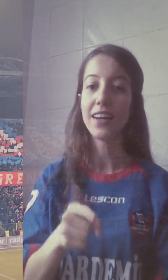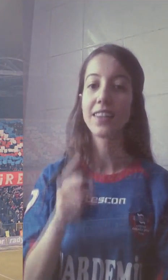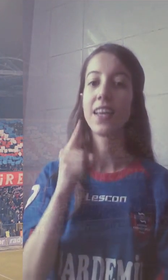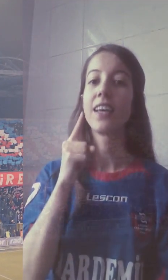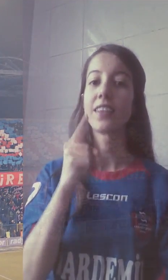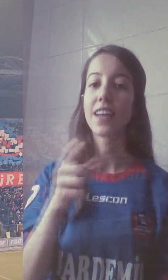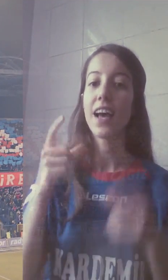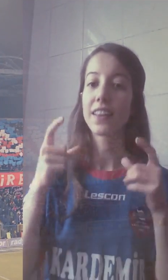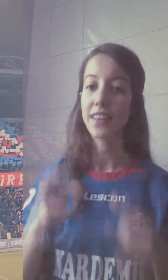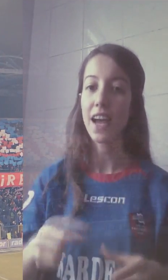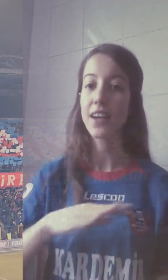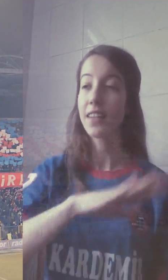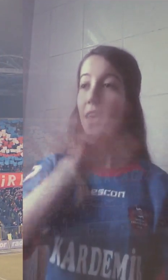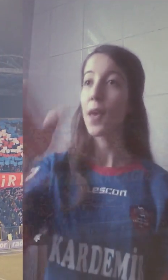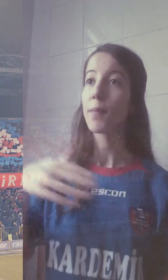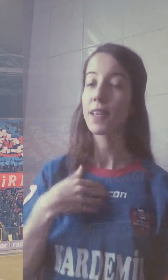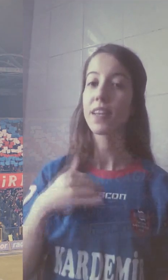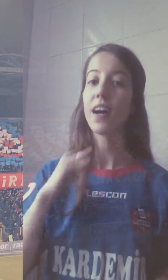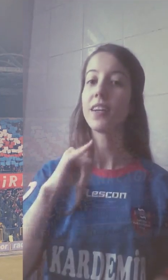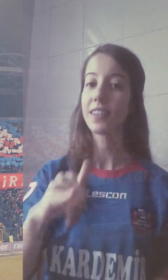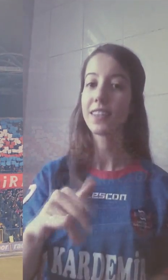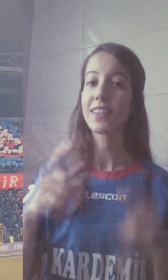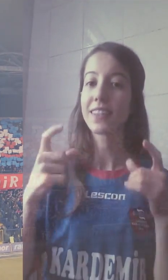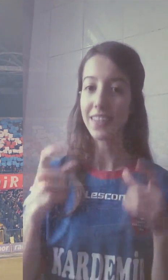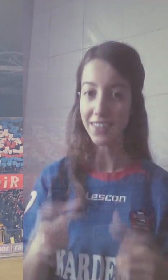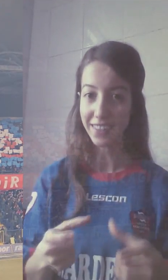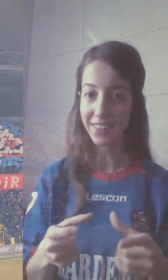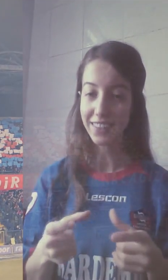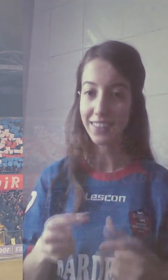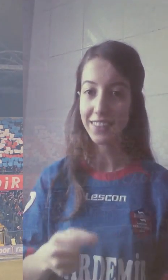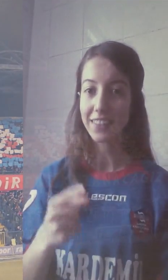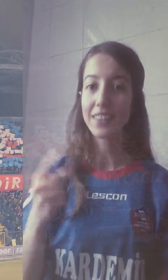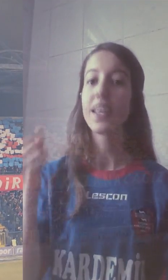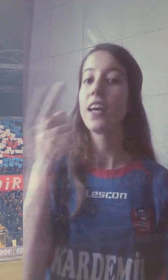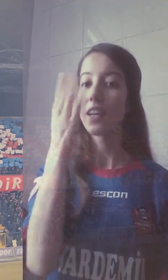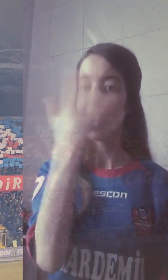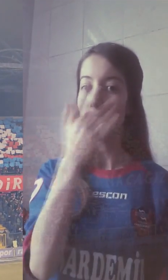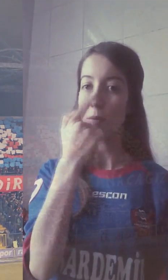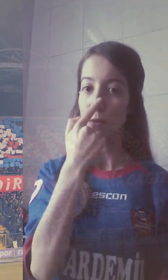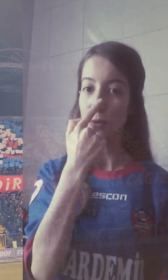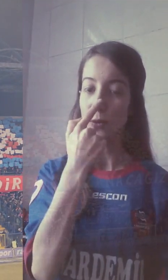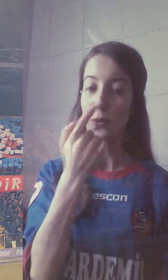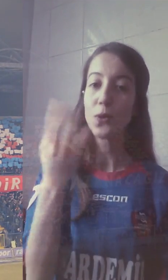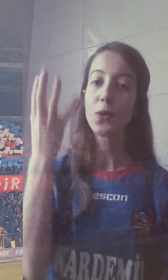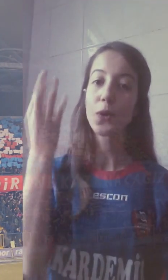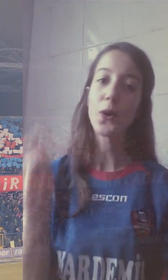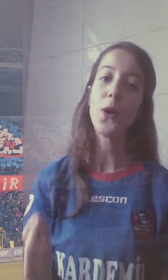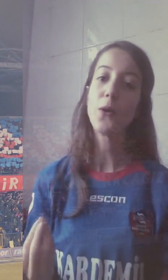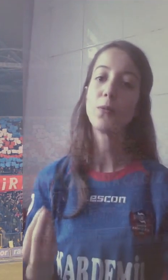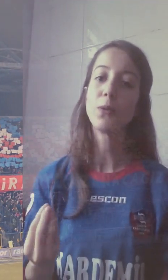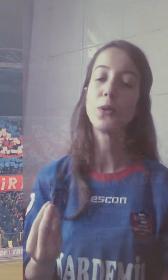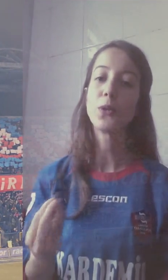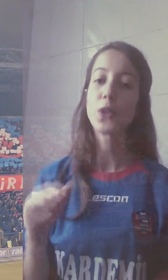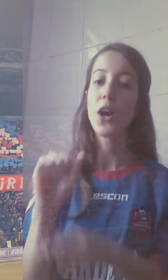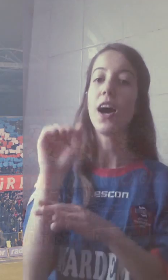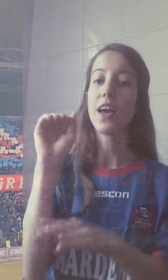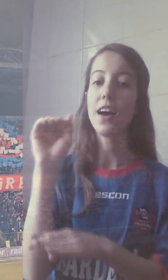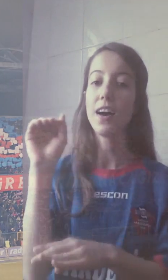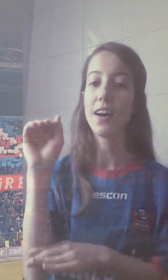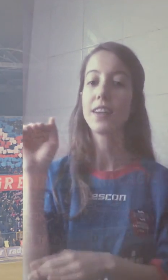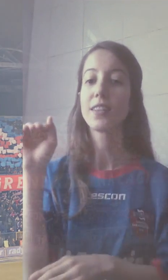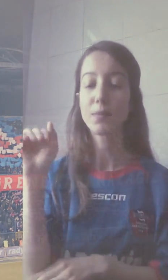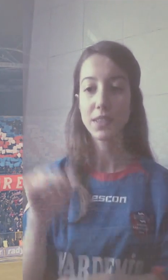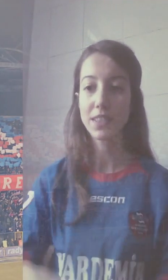sen sen nde Giz olayı K büyük olmuş